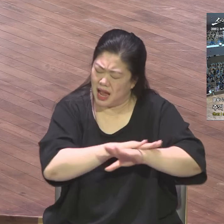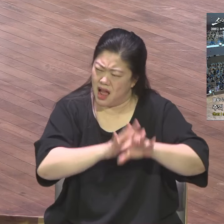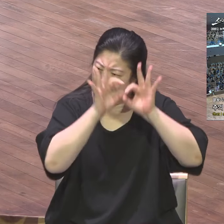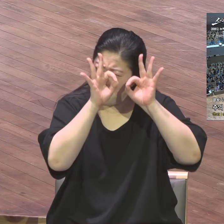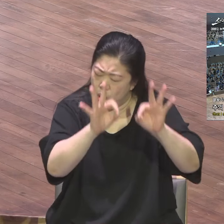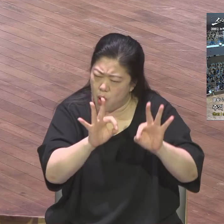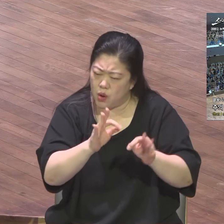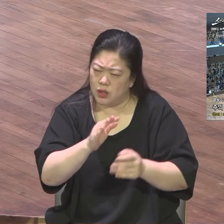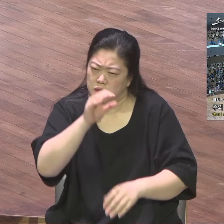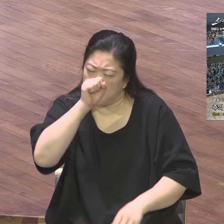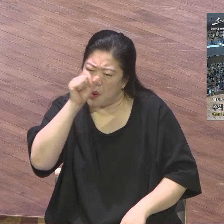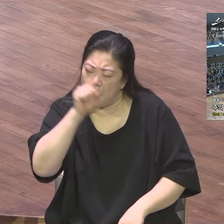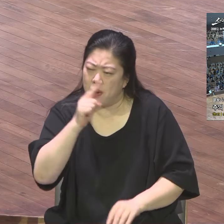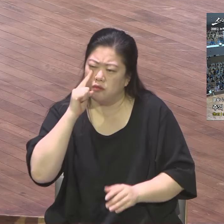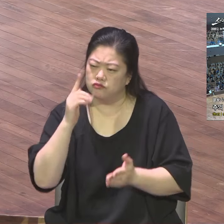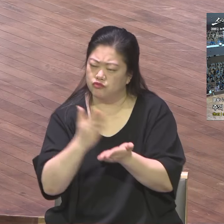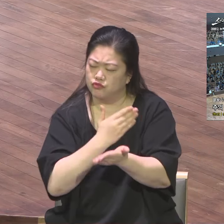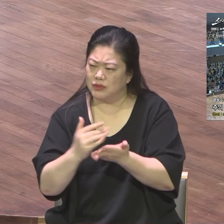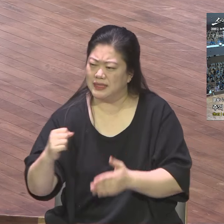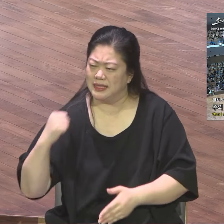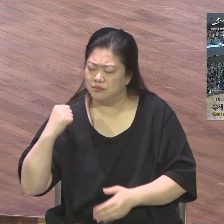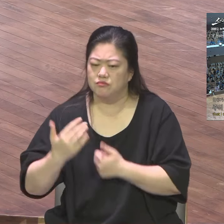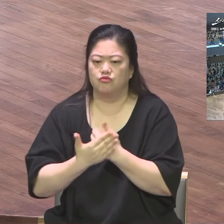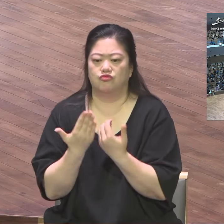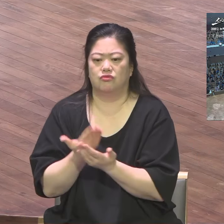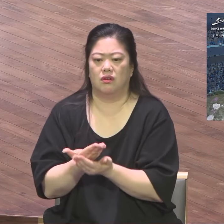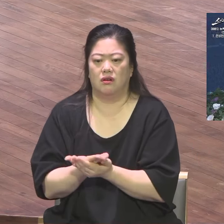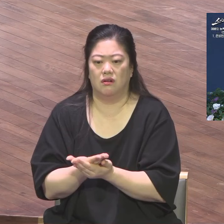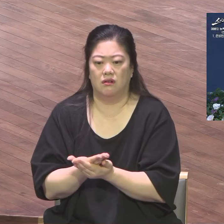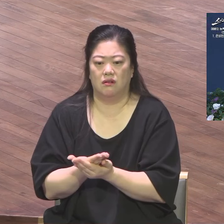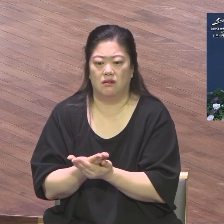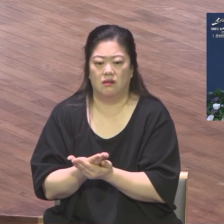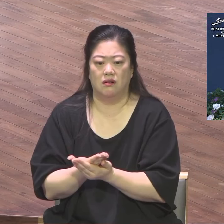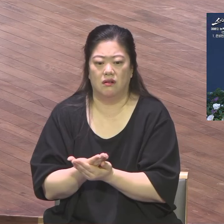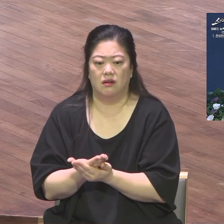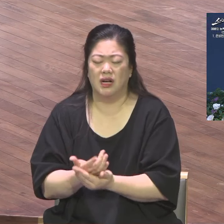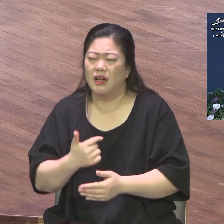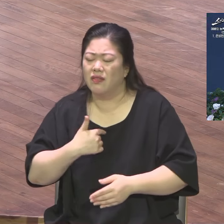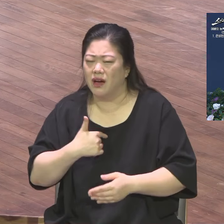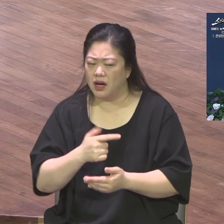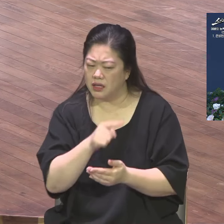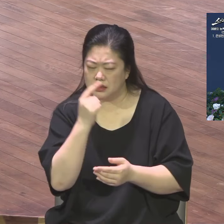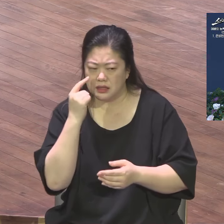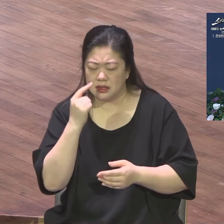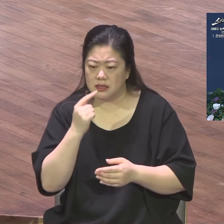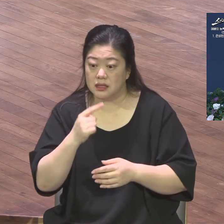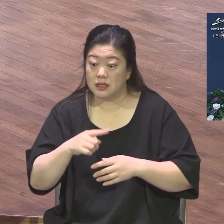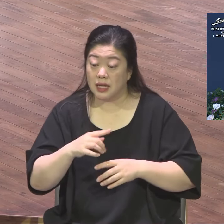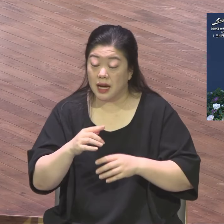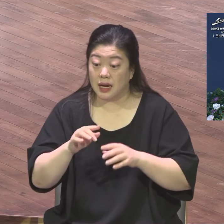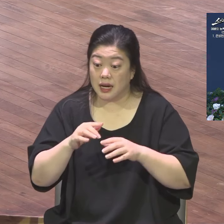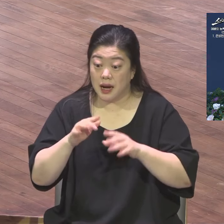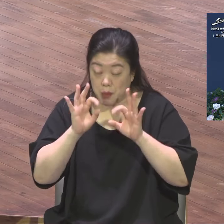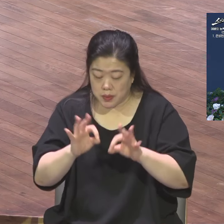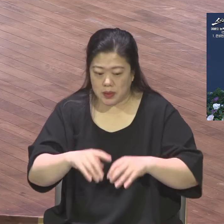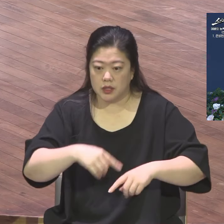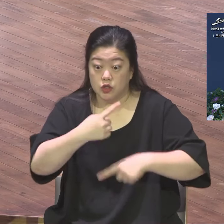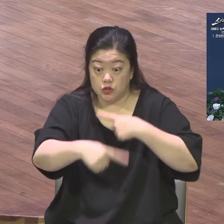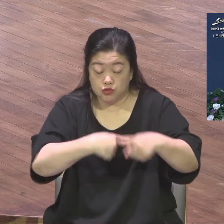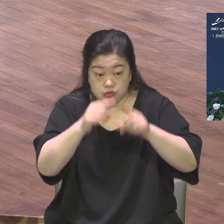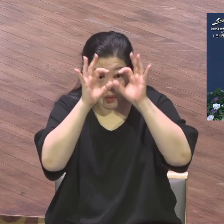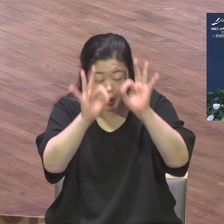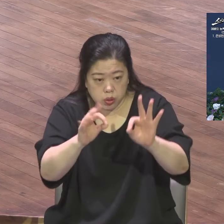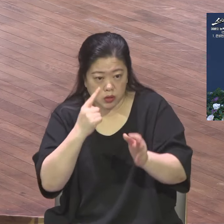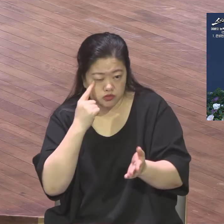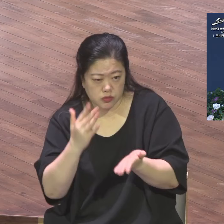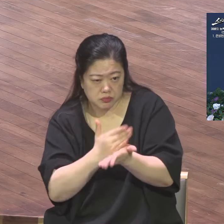선악을 분별하게 하옵소서. 듣는 마음을 내게 주사. 듣는 것도 하나님 주셔야 돼요. 듣는